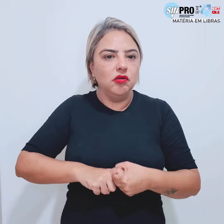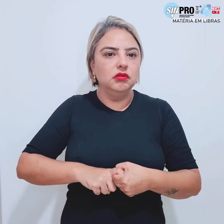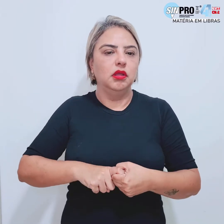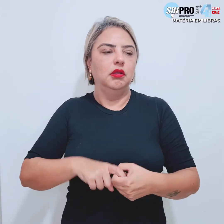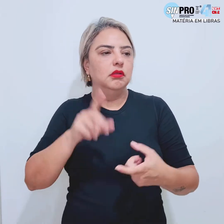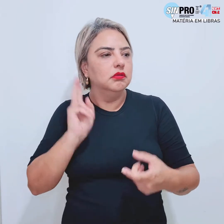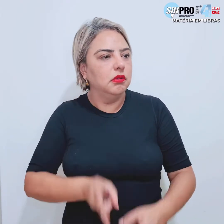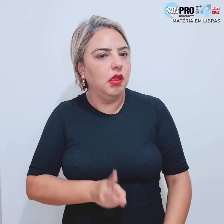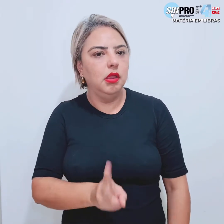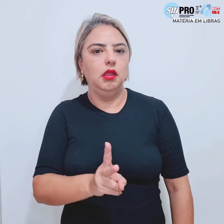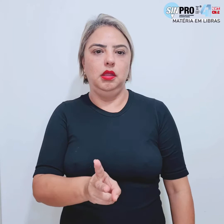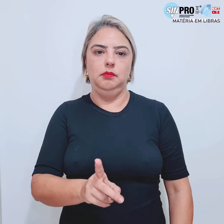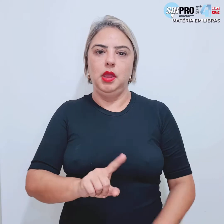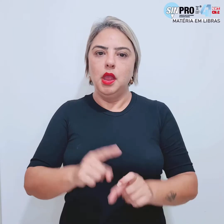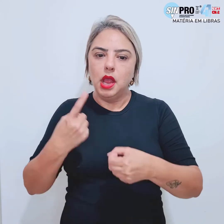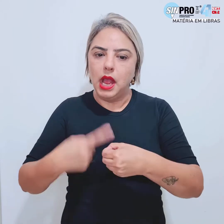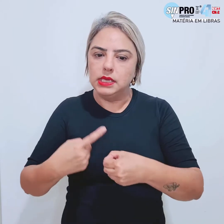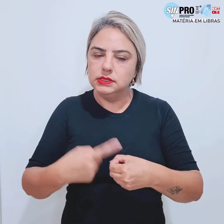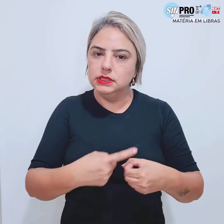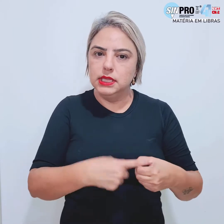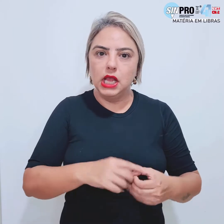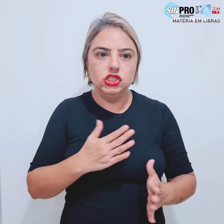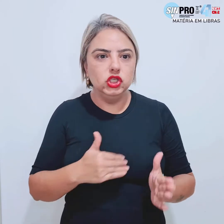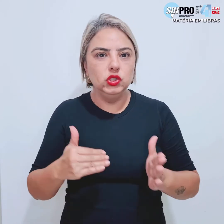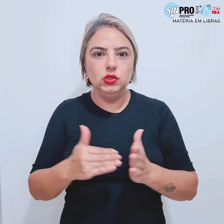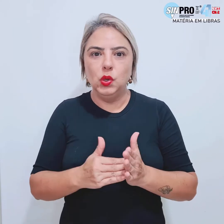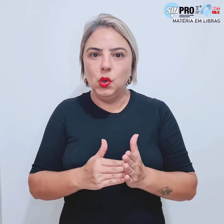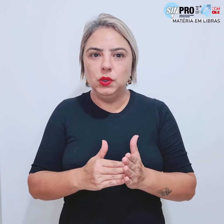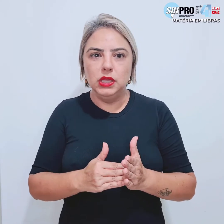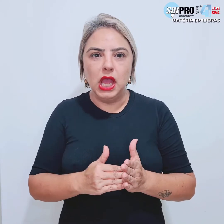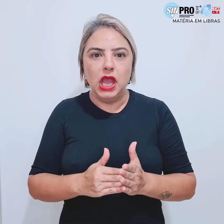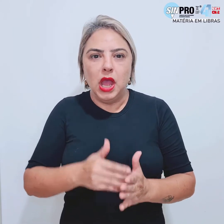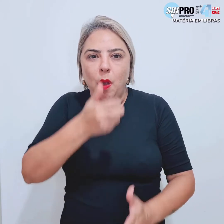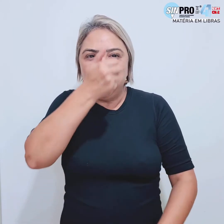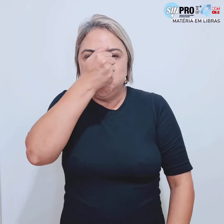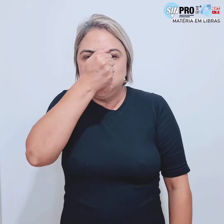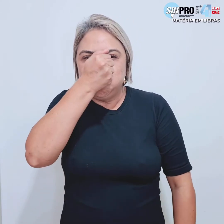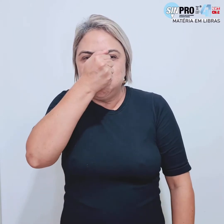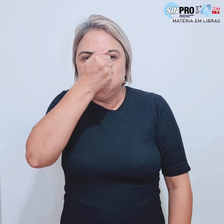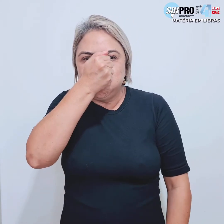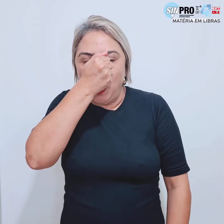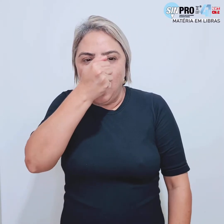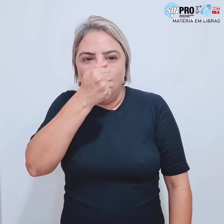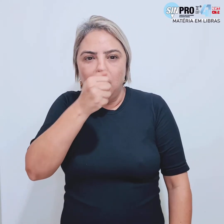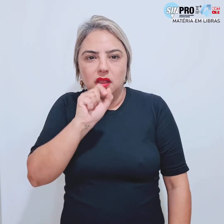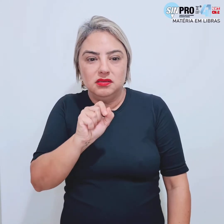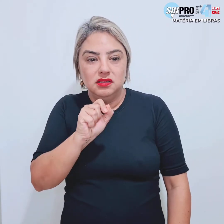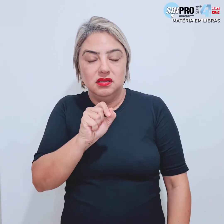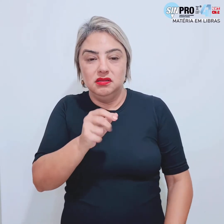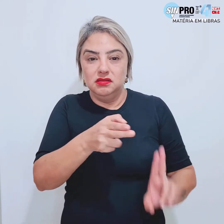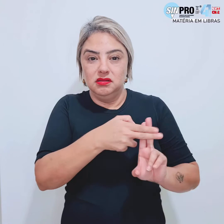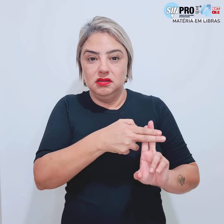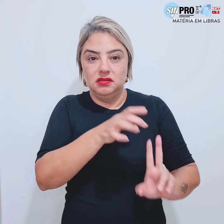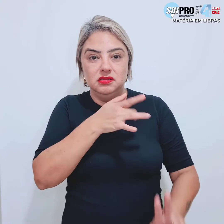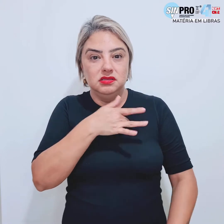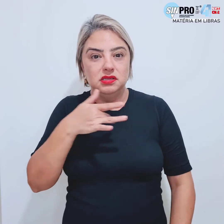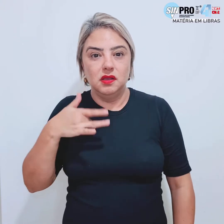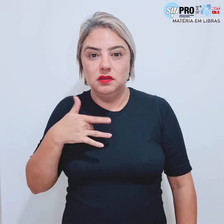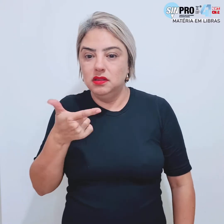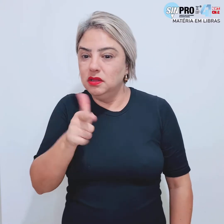constante, embora a cidade esteja mergulhada no total colapso do sistema de saúde e